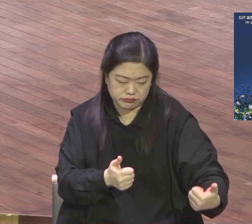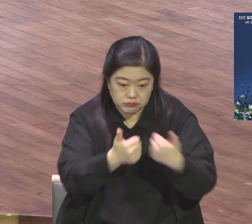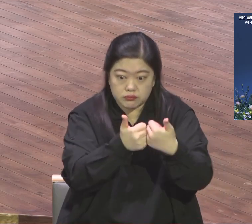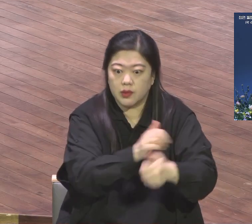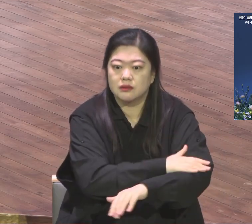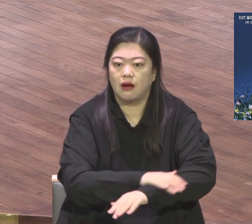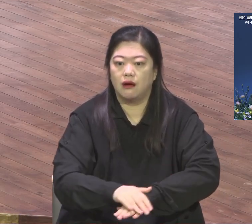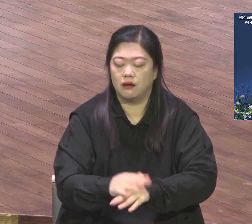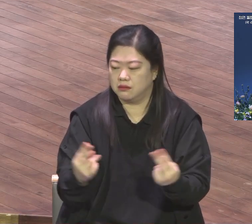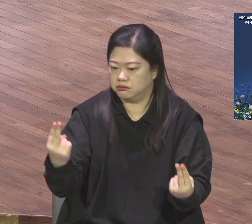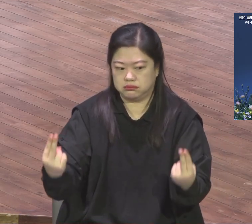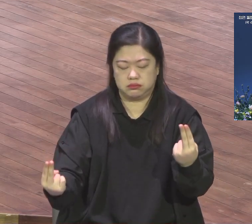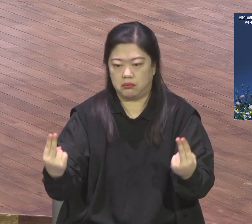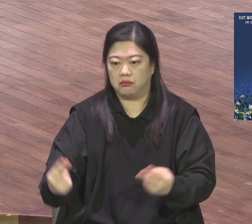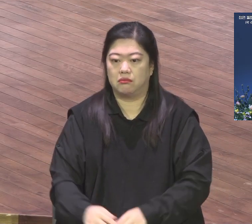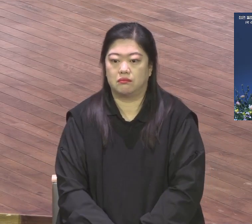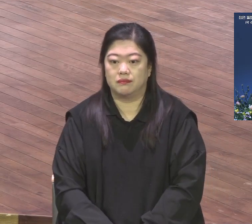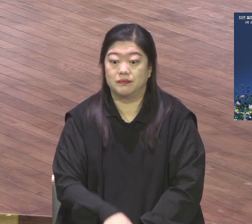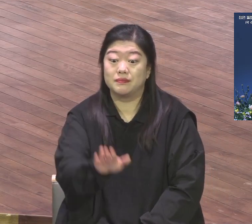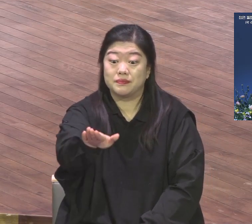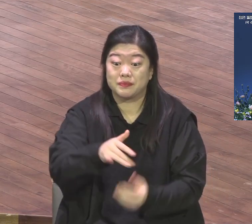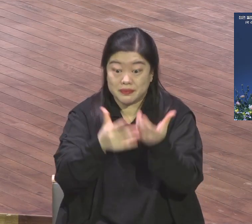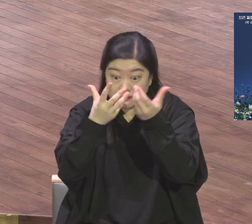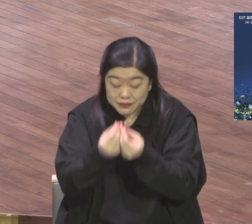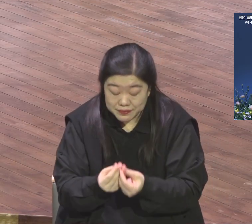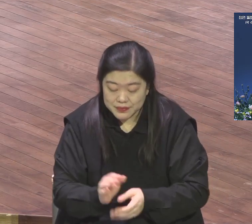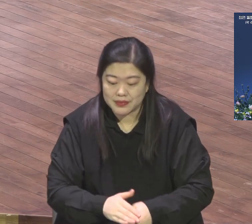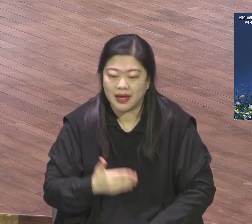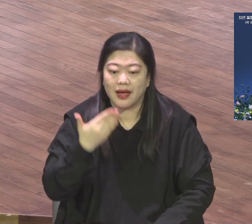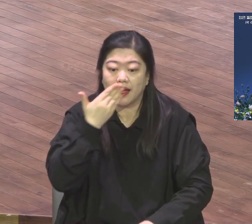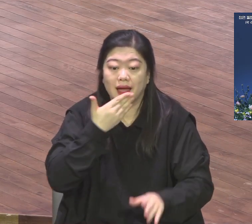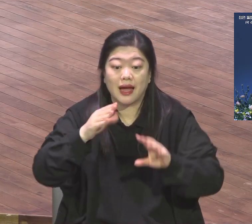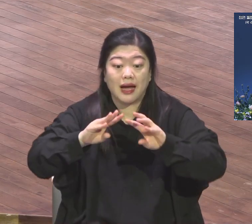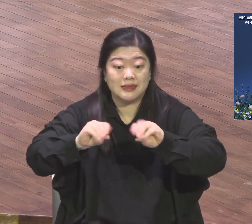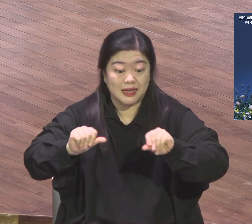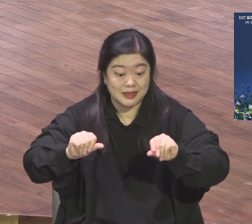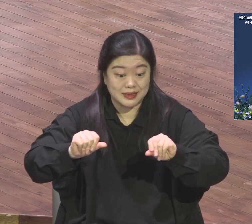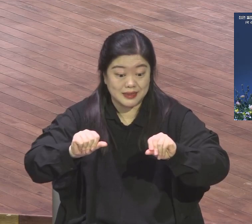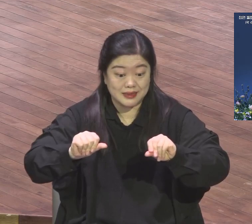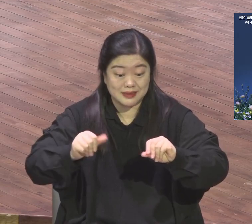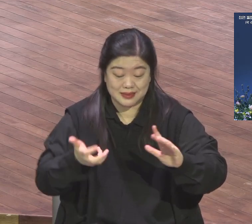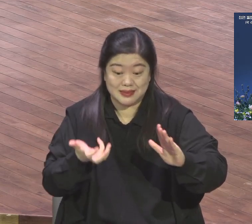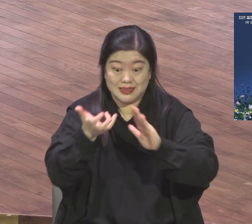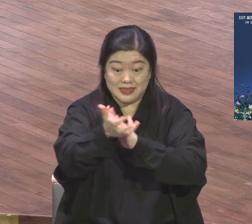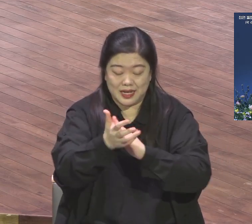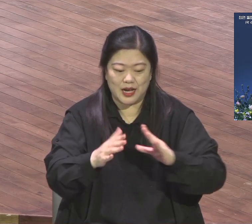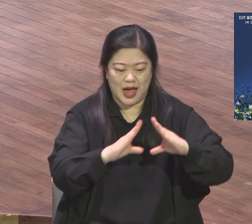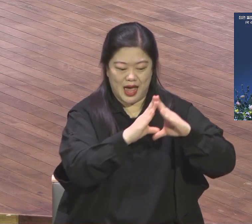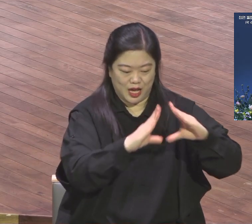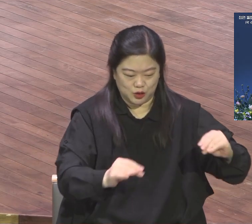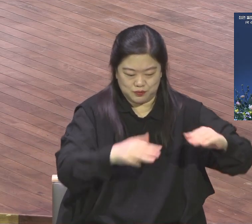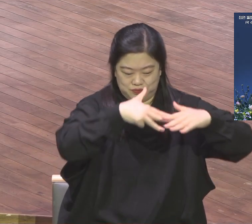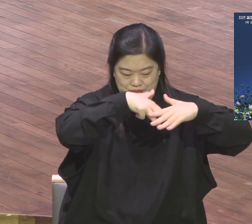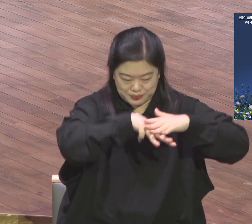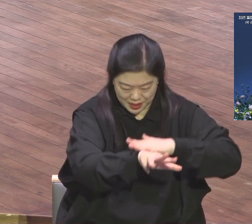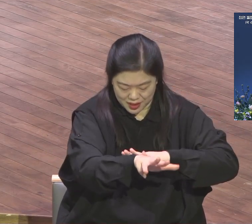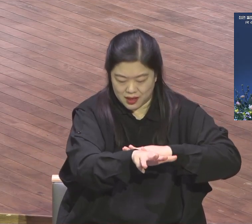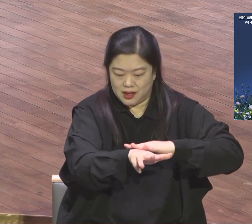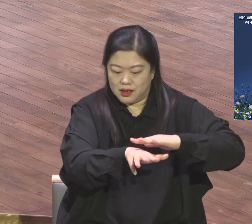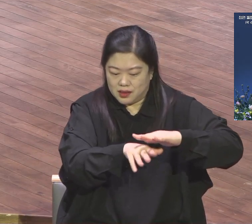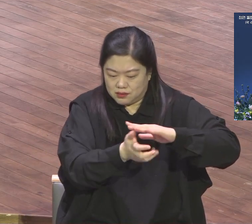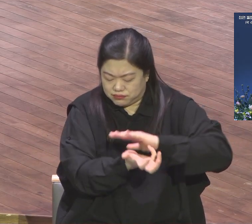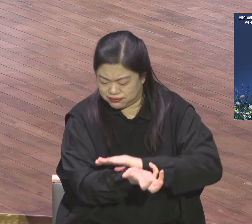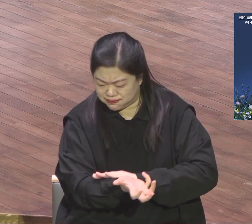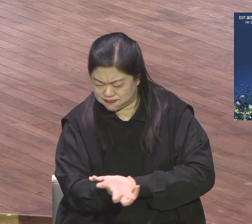딱 드러나버립니다. 가나안 땅을 정탐한 정탐꾼 이 12지파 중에 대표가 12명의